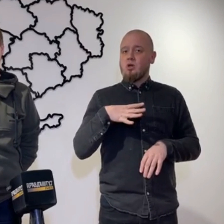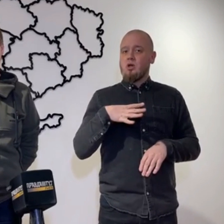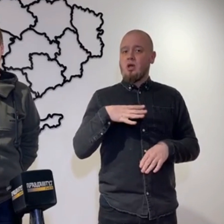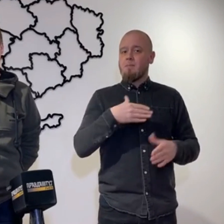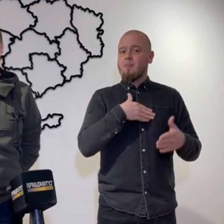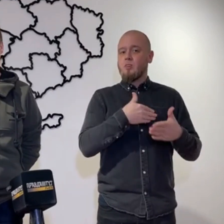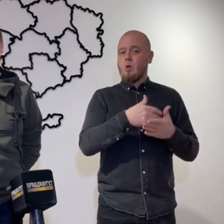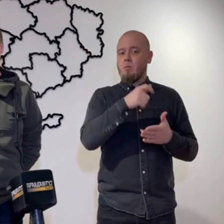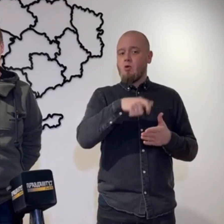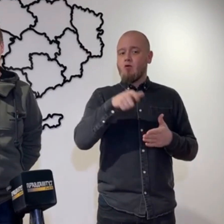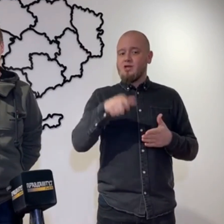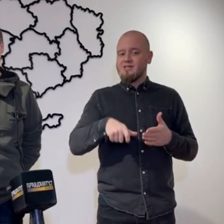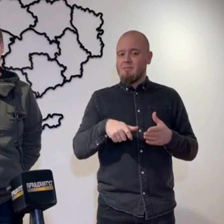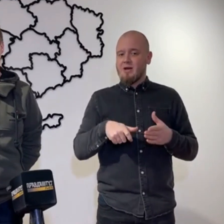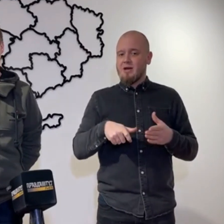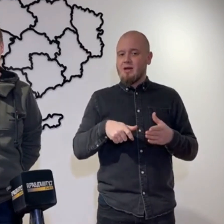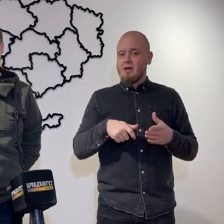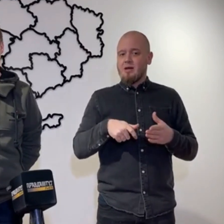добровольцями,